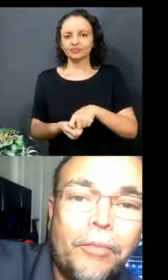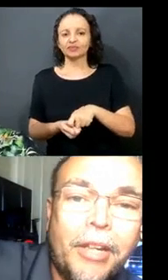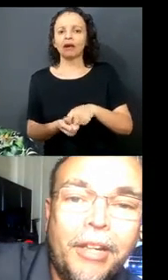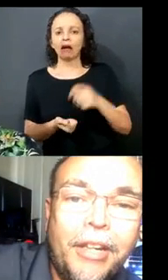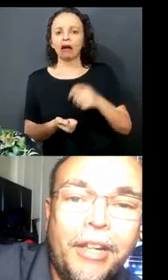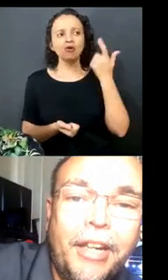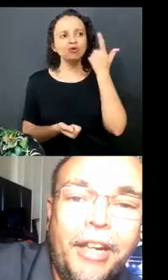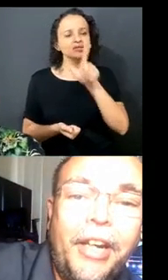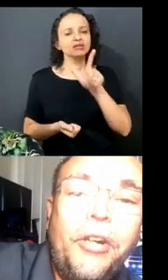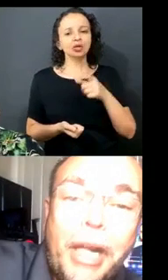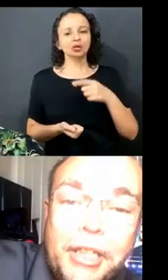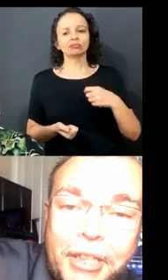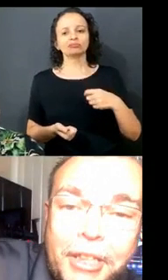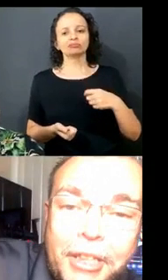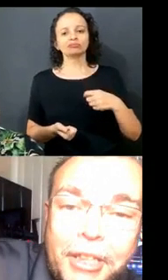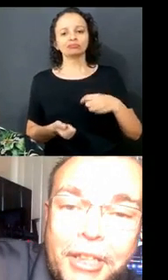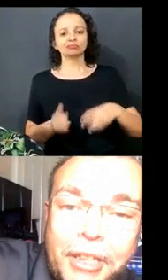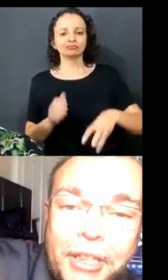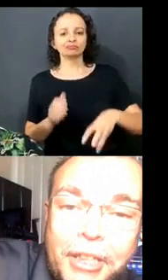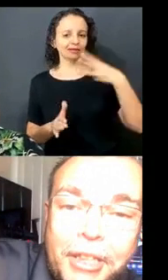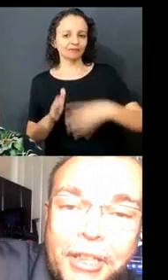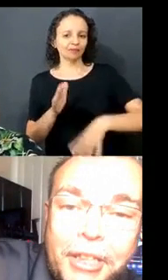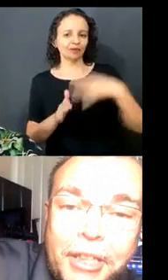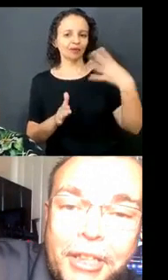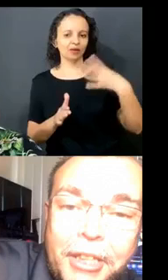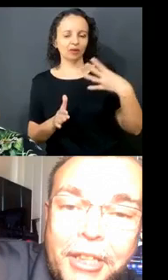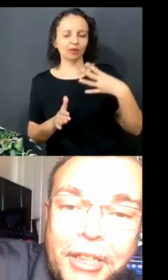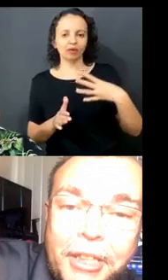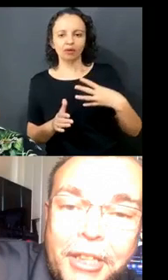Penta, eu imaginei.